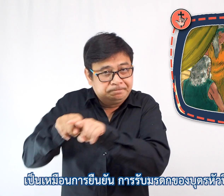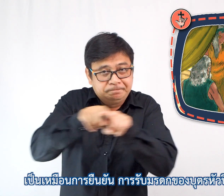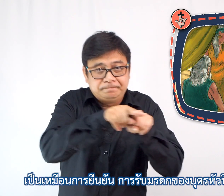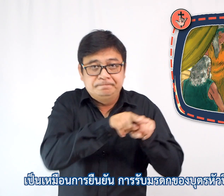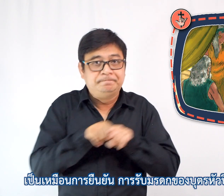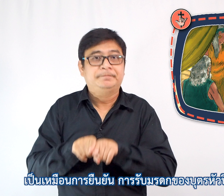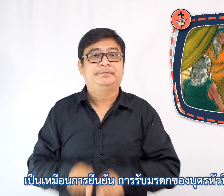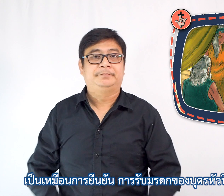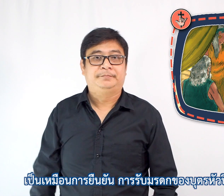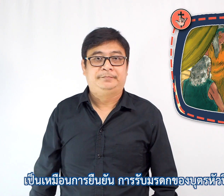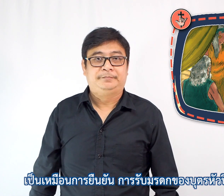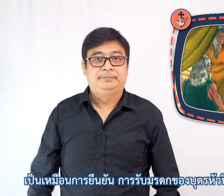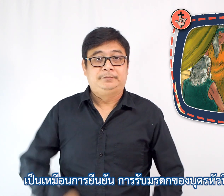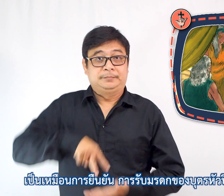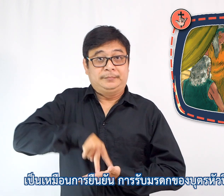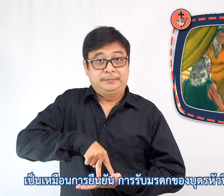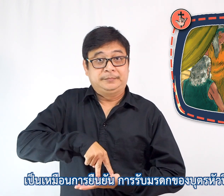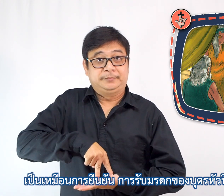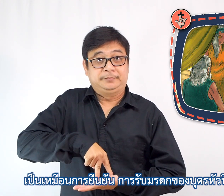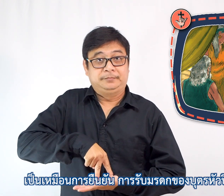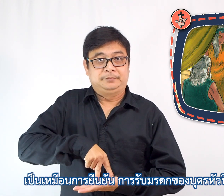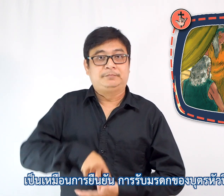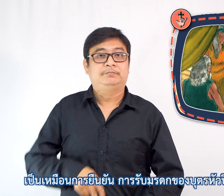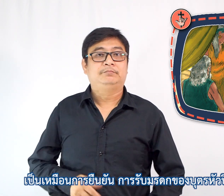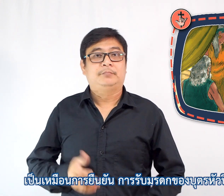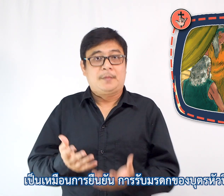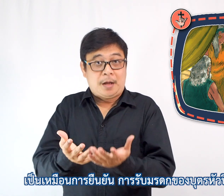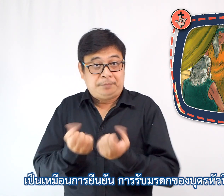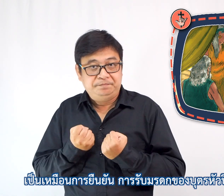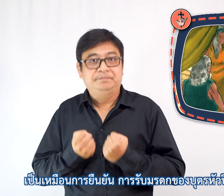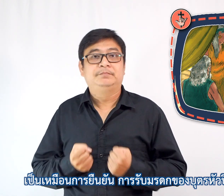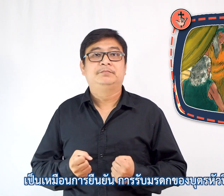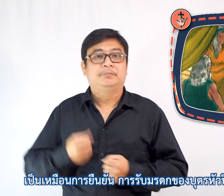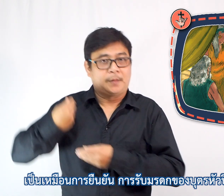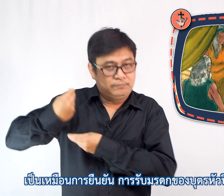เป็นเหมือนการยืนยันการรับมรดกของบุตรหัวปีอย่างถูกต้องส